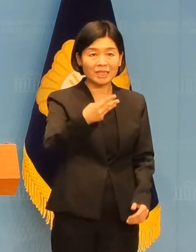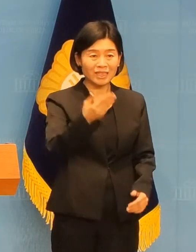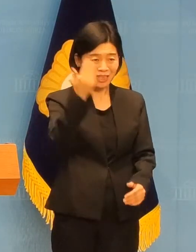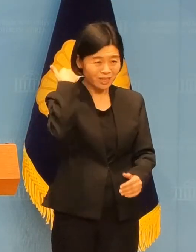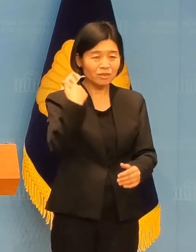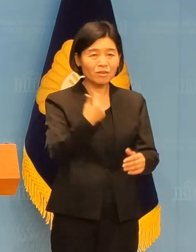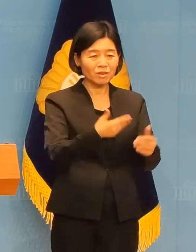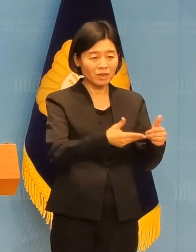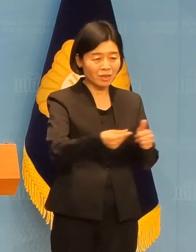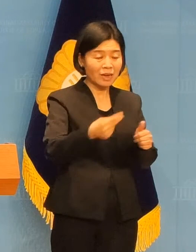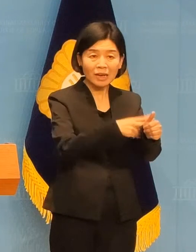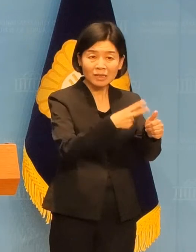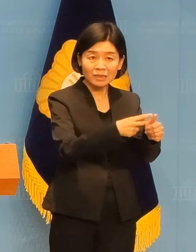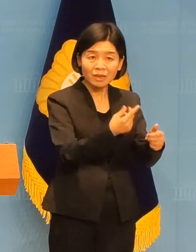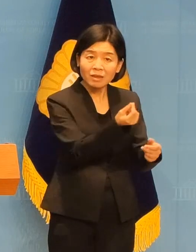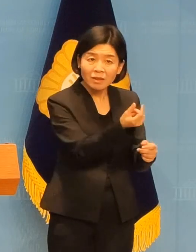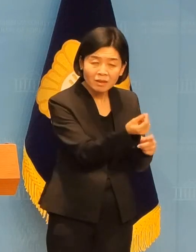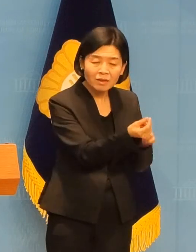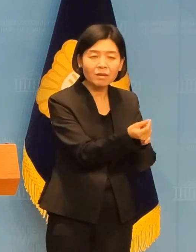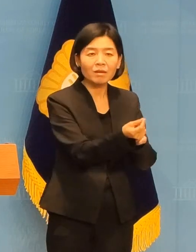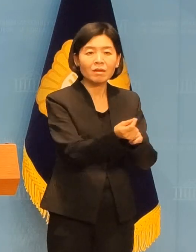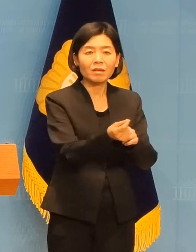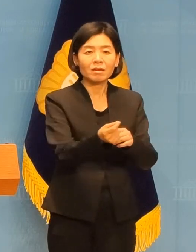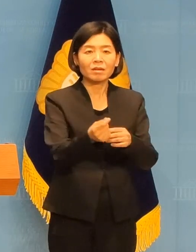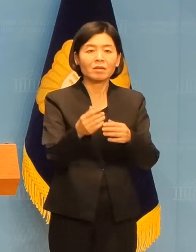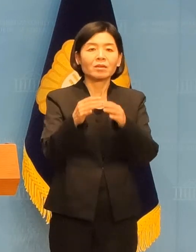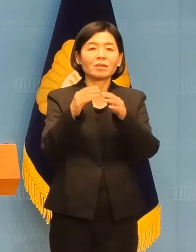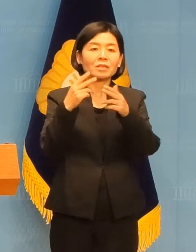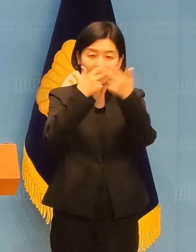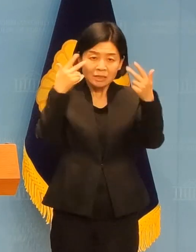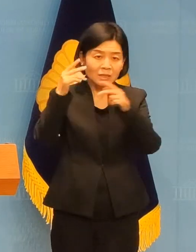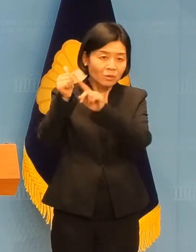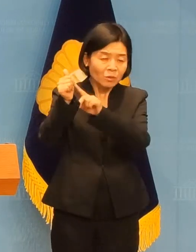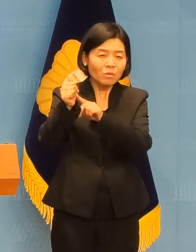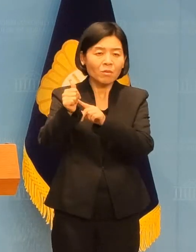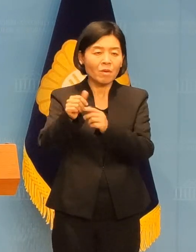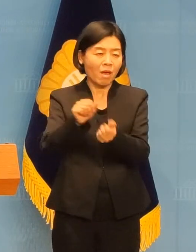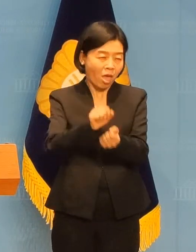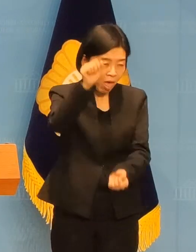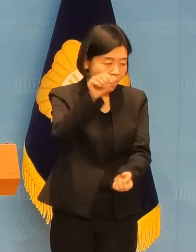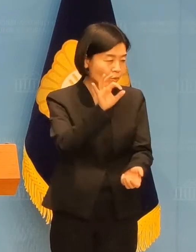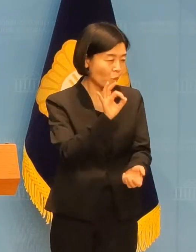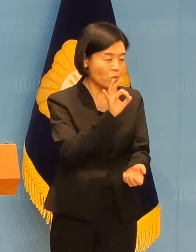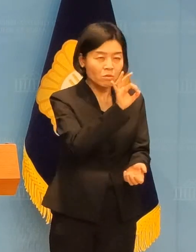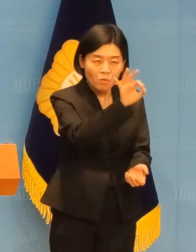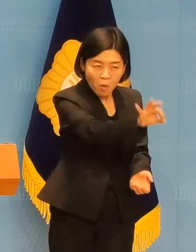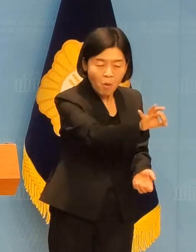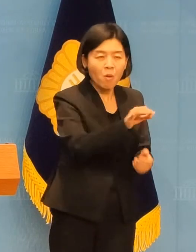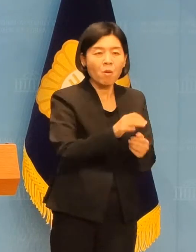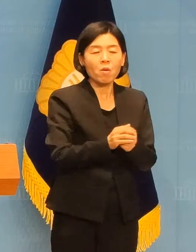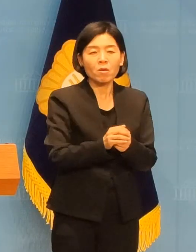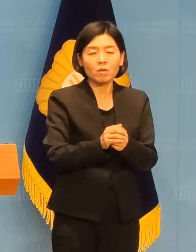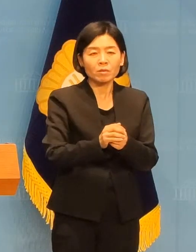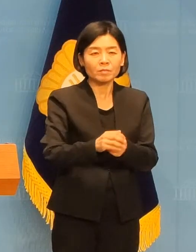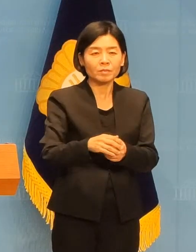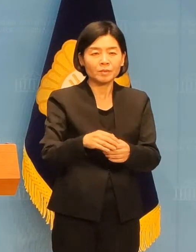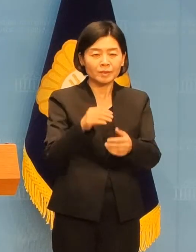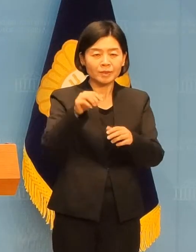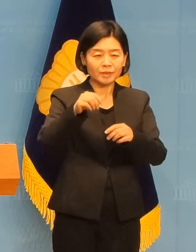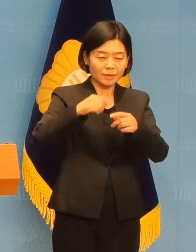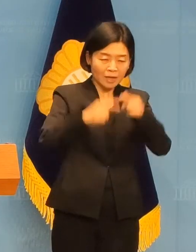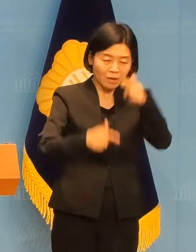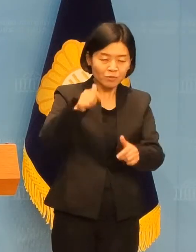현상금을 걸고 나무에 묶어두라는 등 입에 담기조차 힘든 혐오 발언을 여과 없이